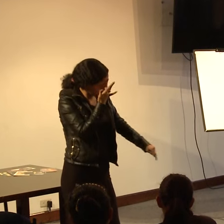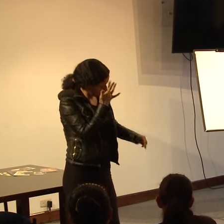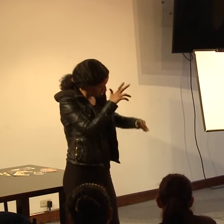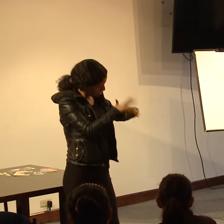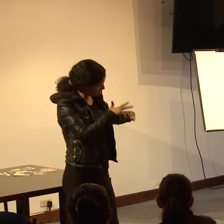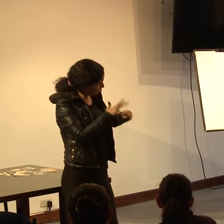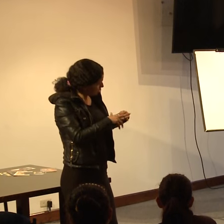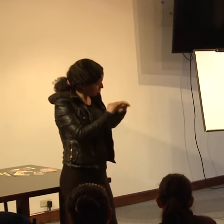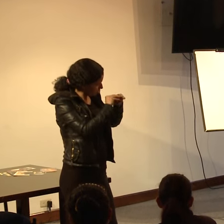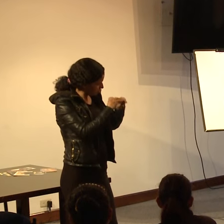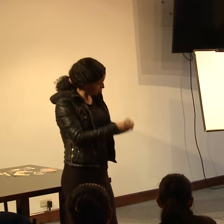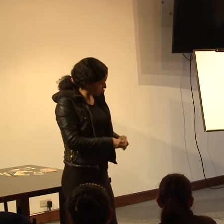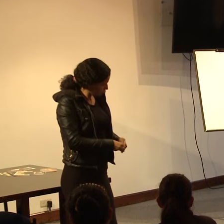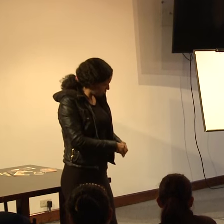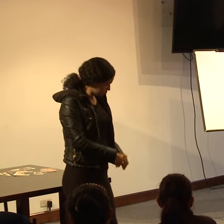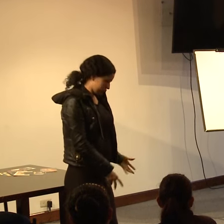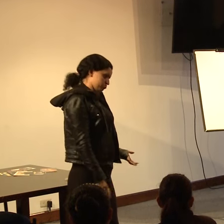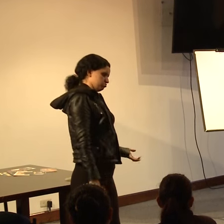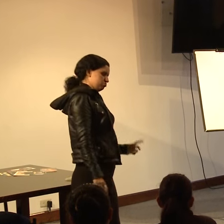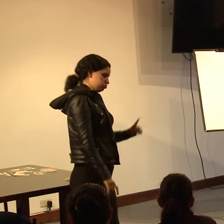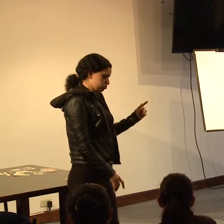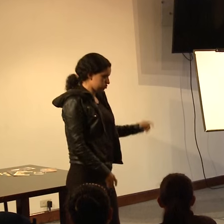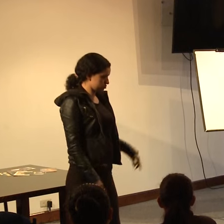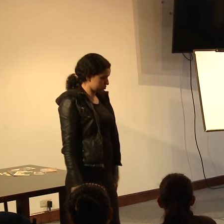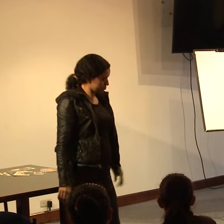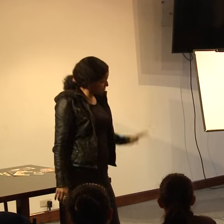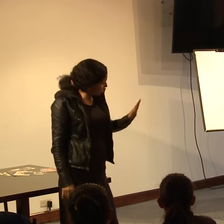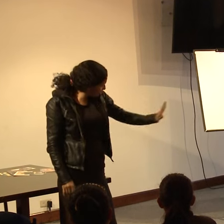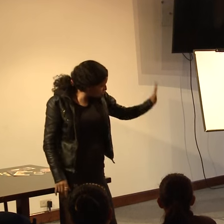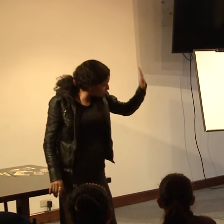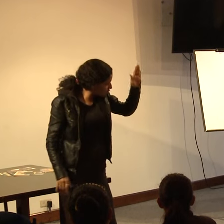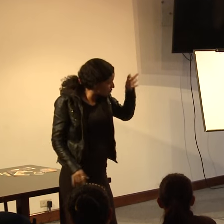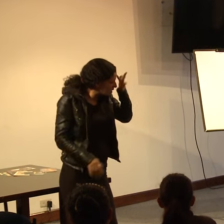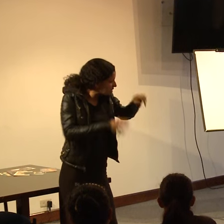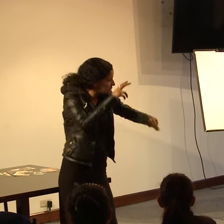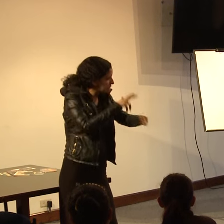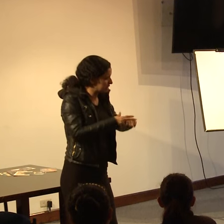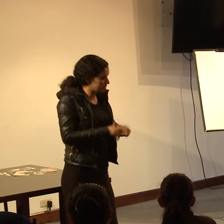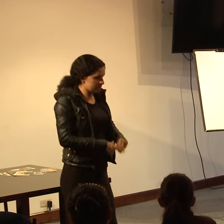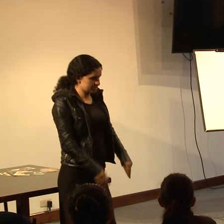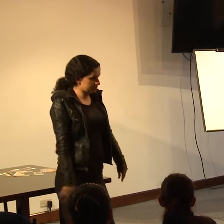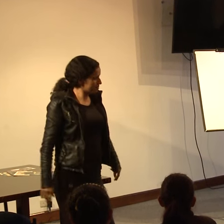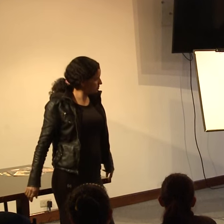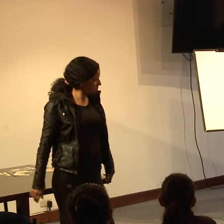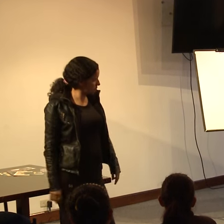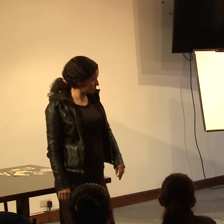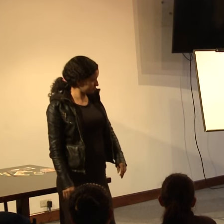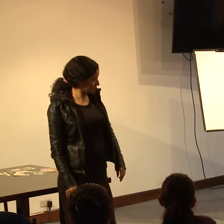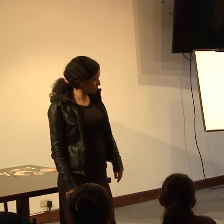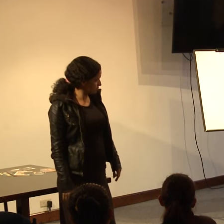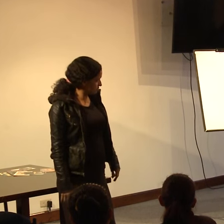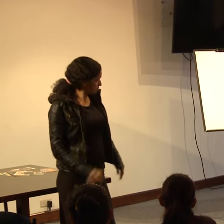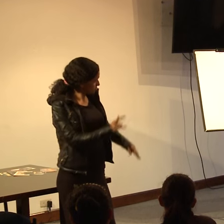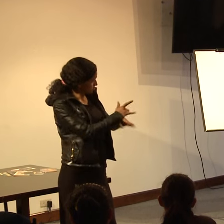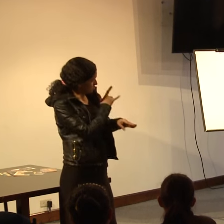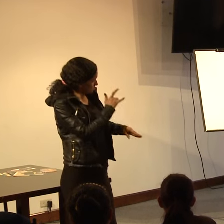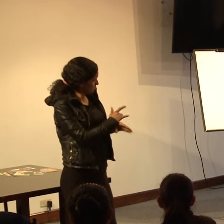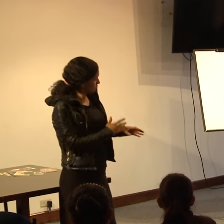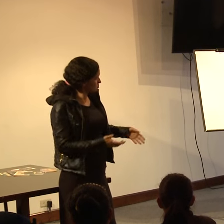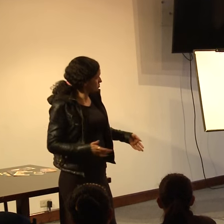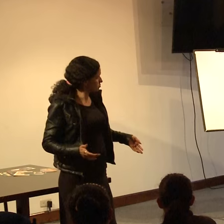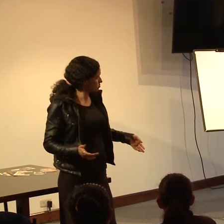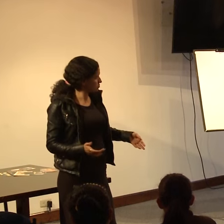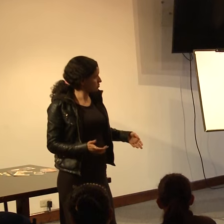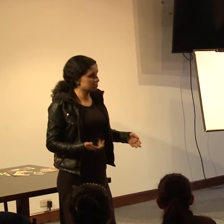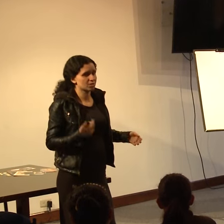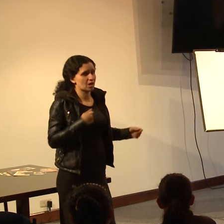¿Será? La forma también tiene la pintura. ¿Qué hace a esto? ¿Qué hace a esto? Esto es tridimensional. Esto es... No, porque en una